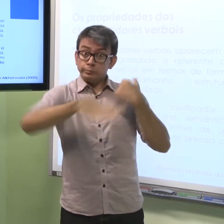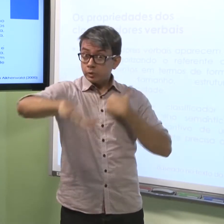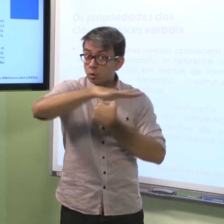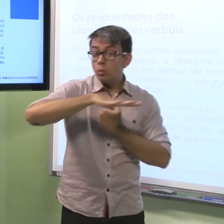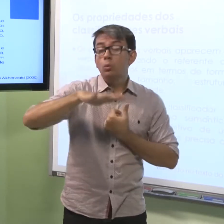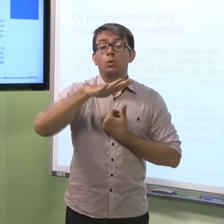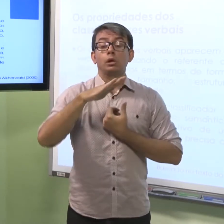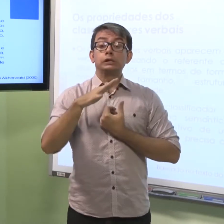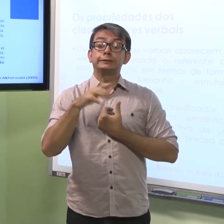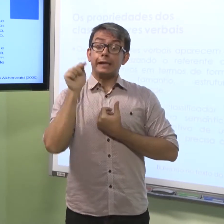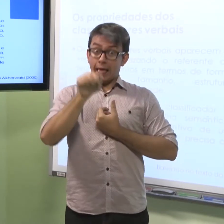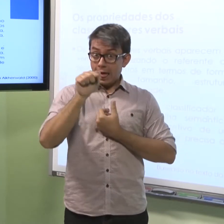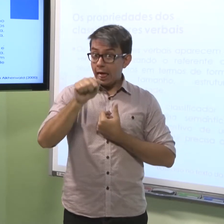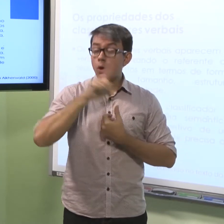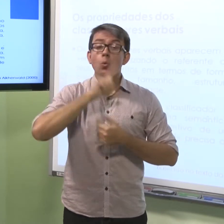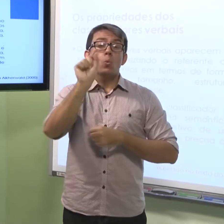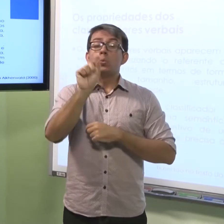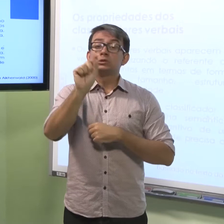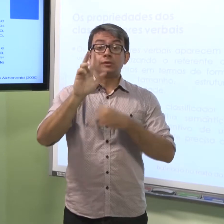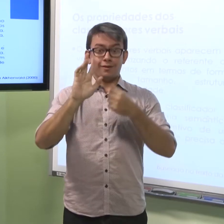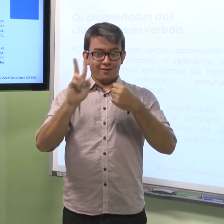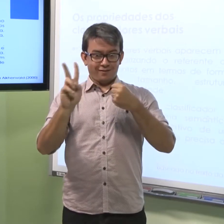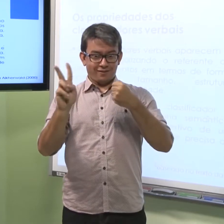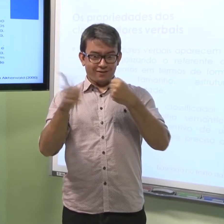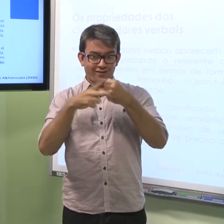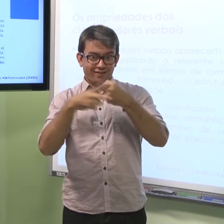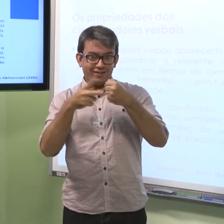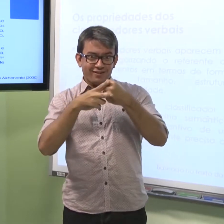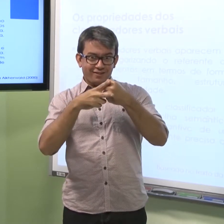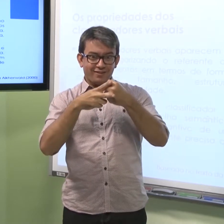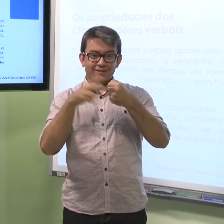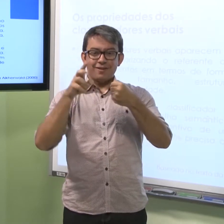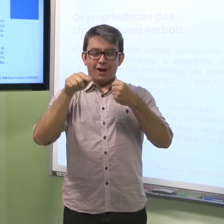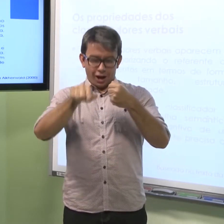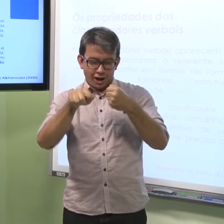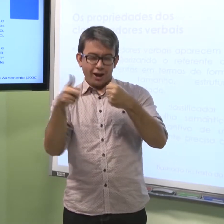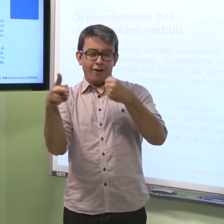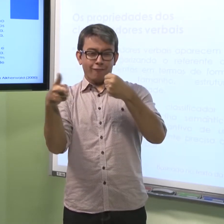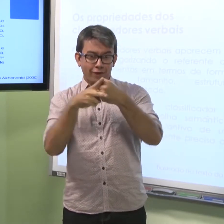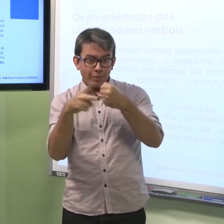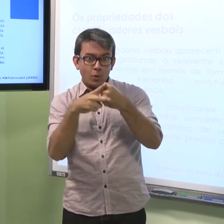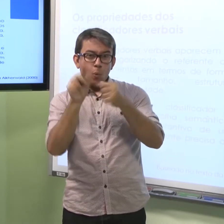E nós temos as propriedades dos classificadores verbais. O que são elas?